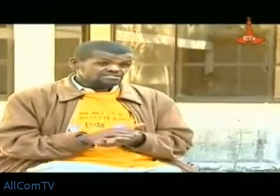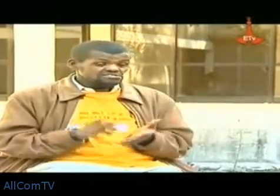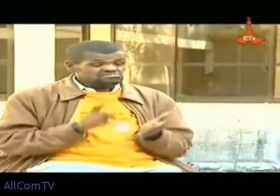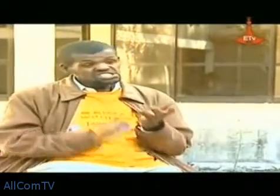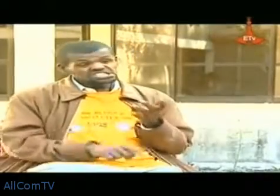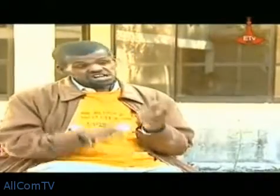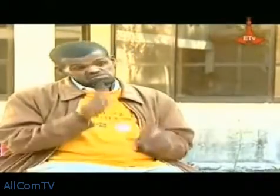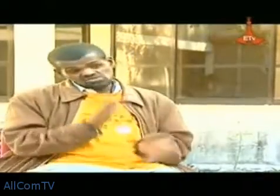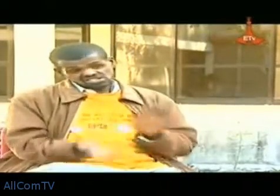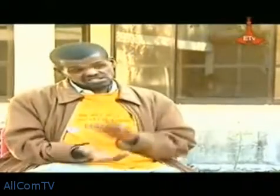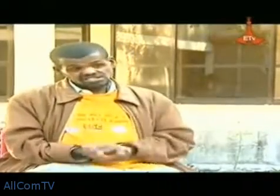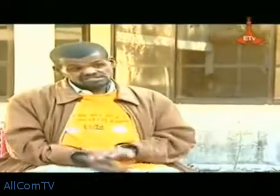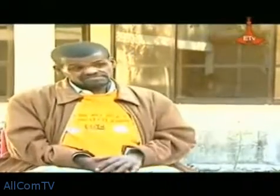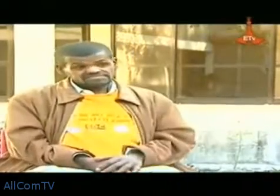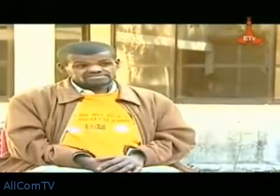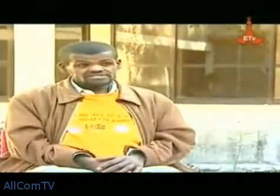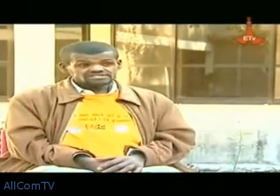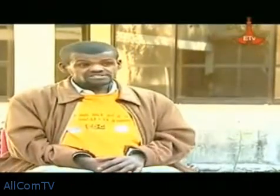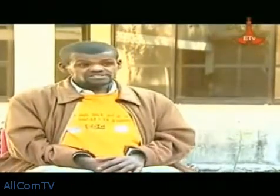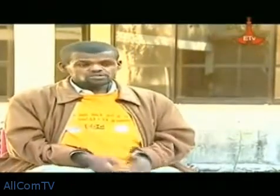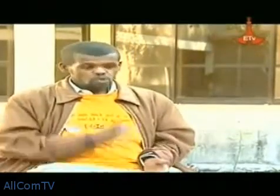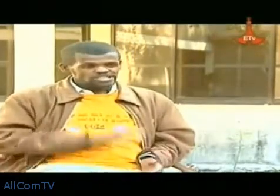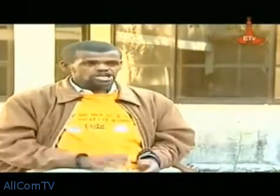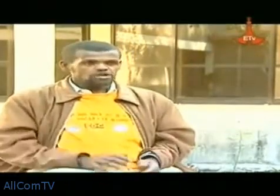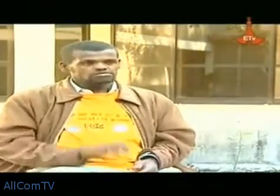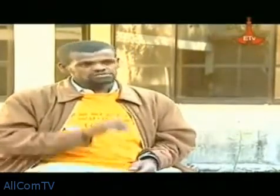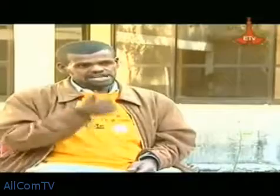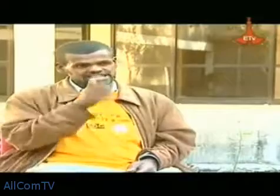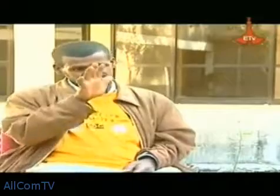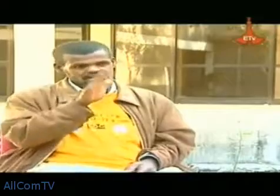ልጅ አለችኝ። ቤተሰቦቼ ናቸው የሚያሳድጓት።